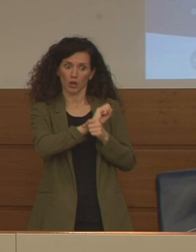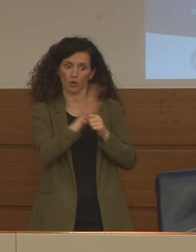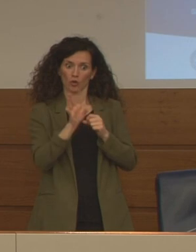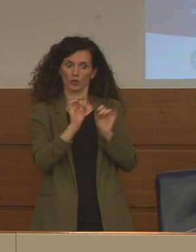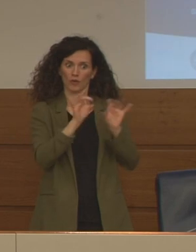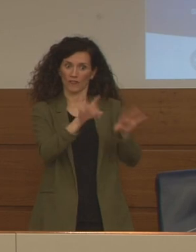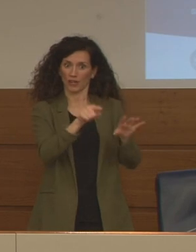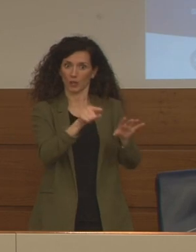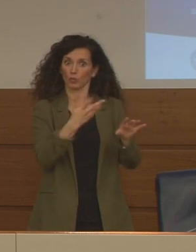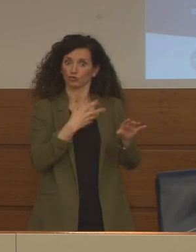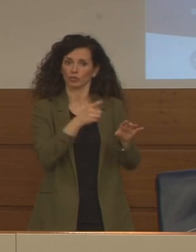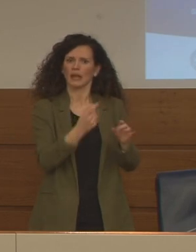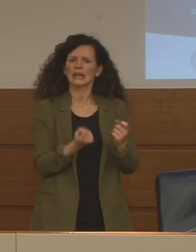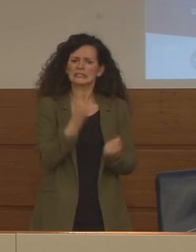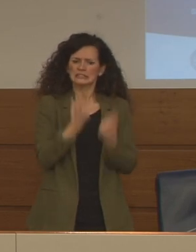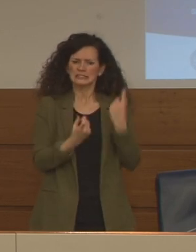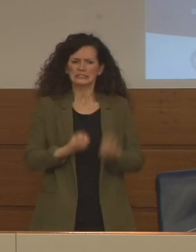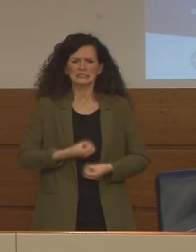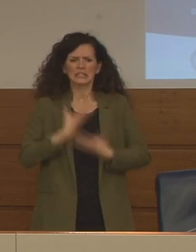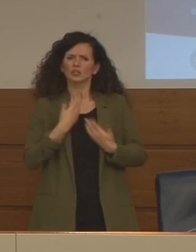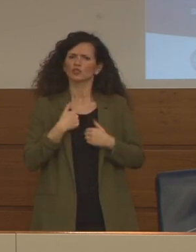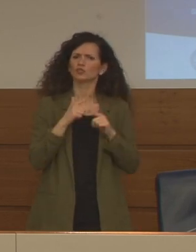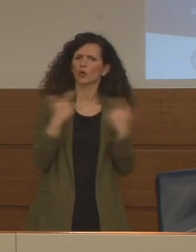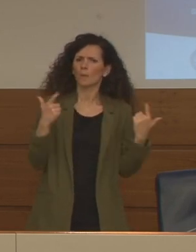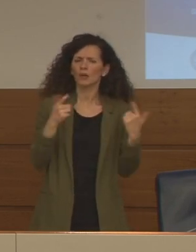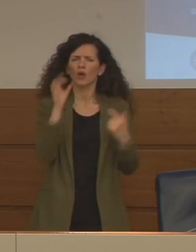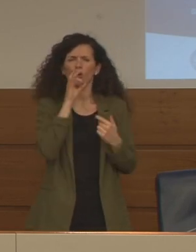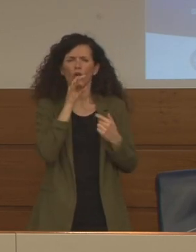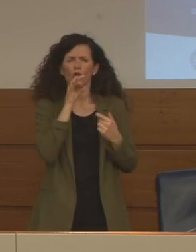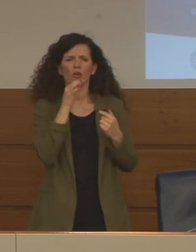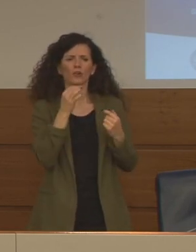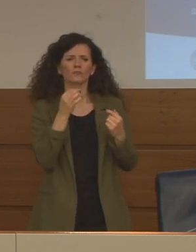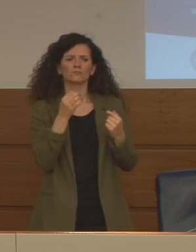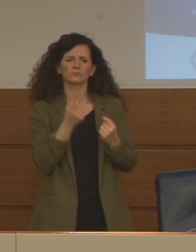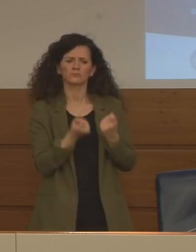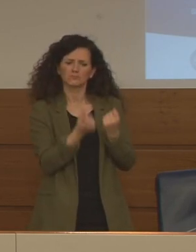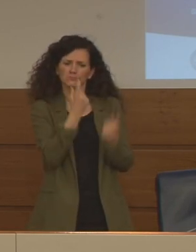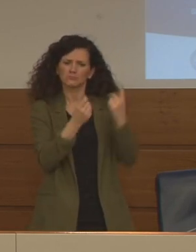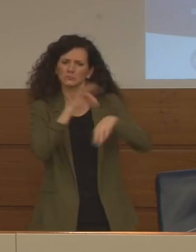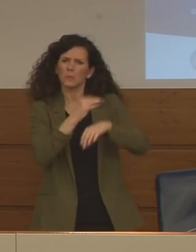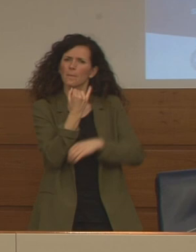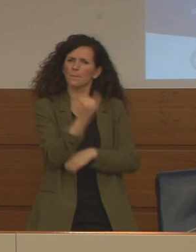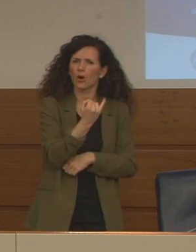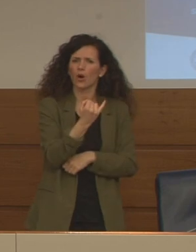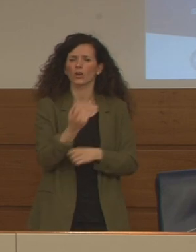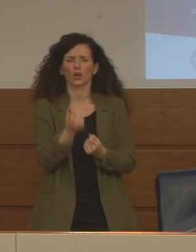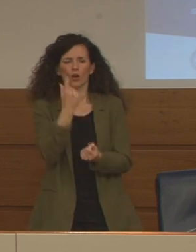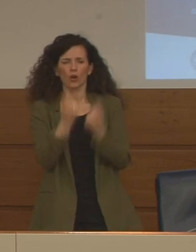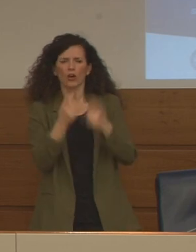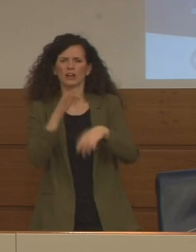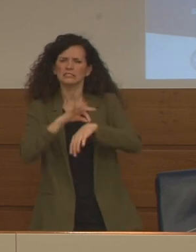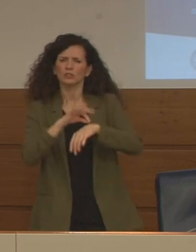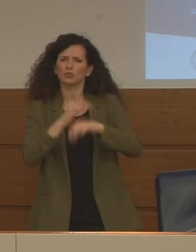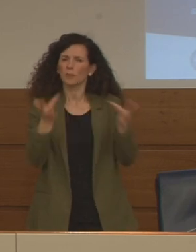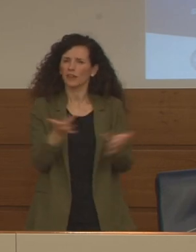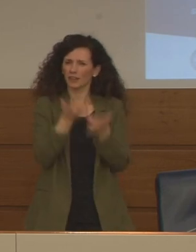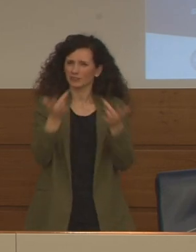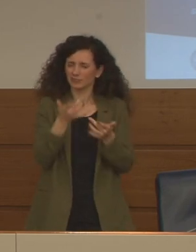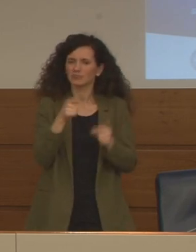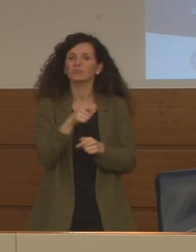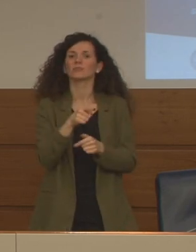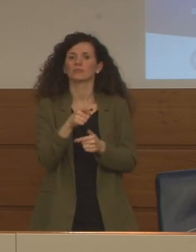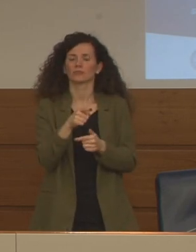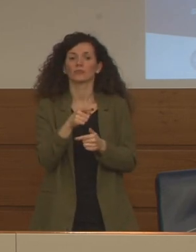senza sintomi o con pochi sintomi o poi ci sintomatiche come spesso le definiamo queste persone